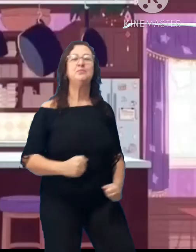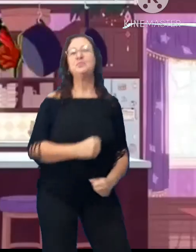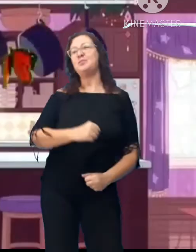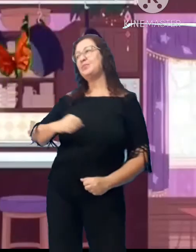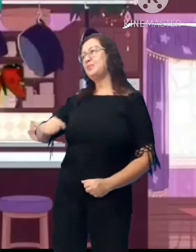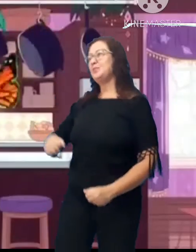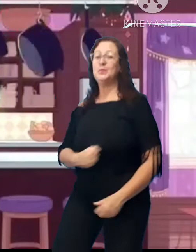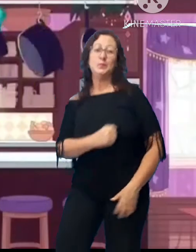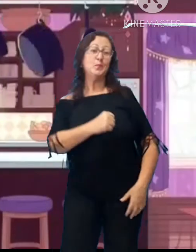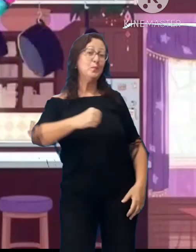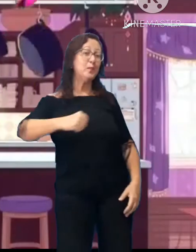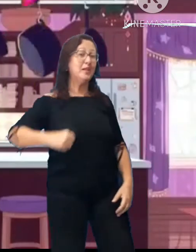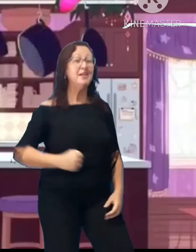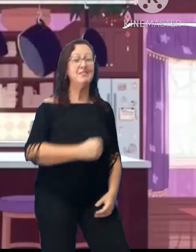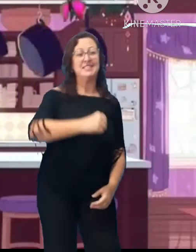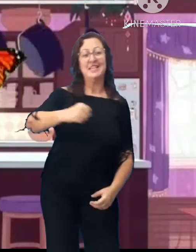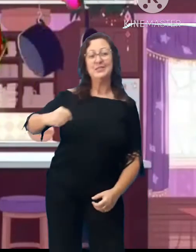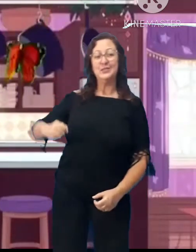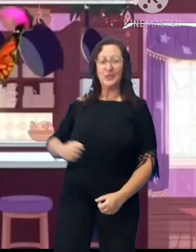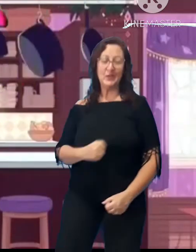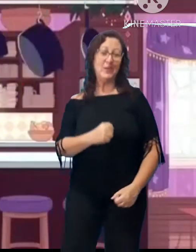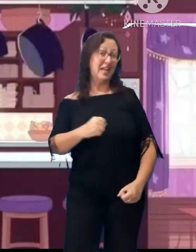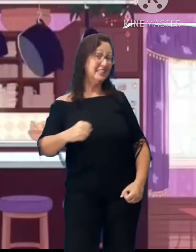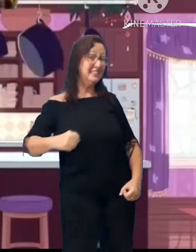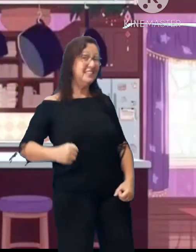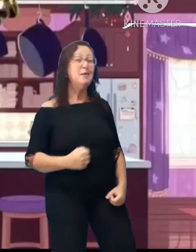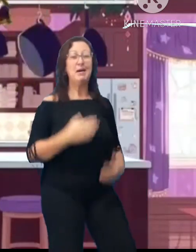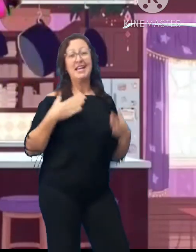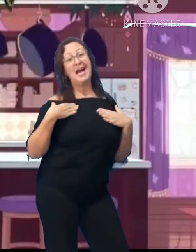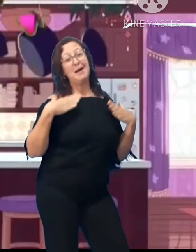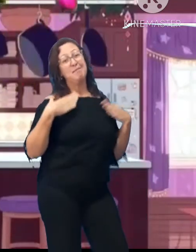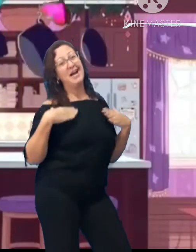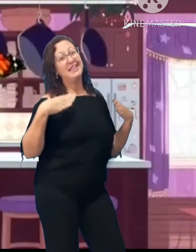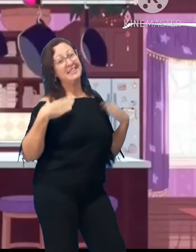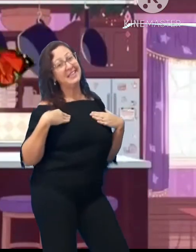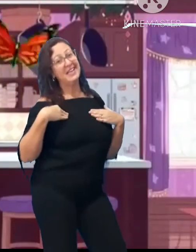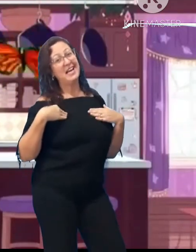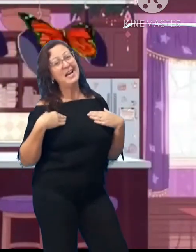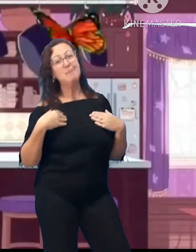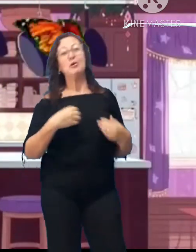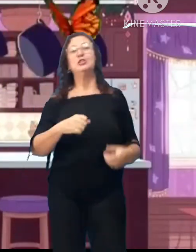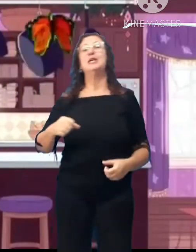Borboletinha tá na cozinha fazendo chocolate.